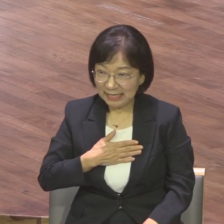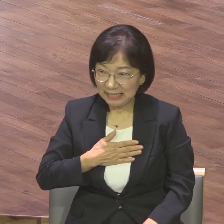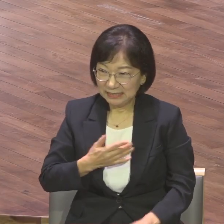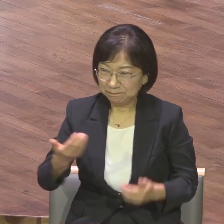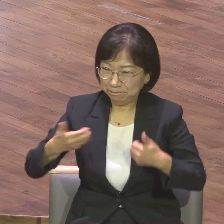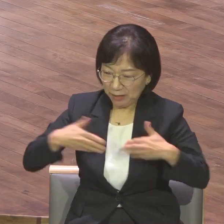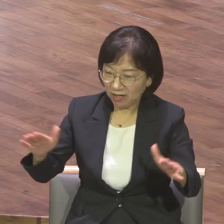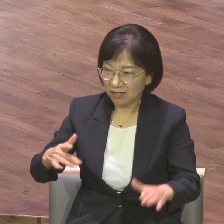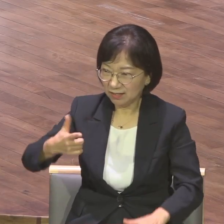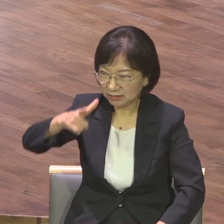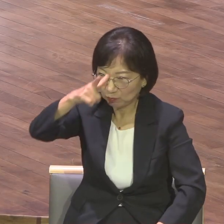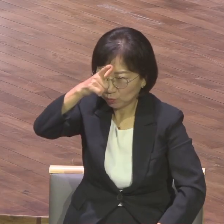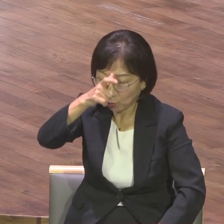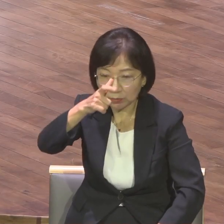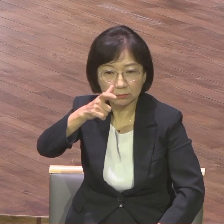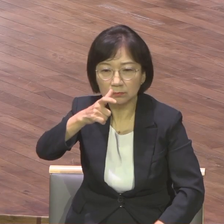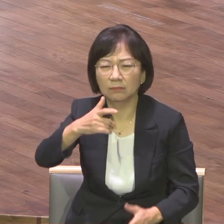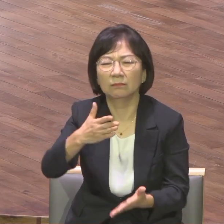고집 피우면 안 된다니까요.